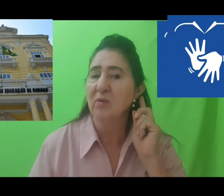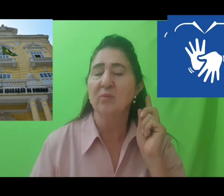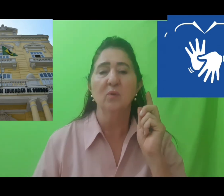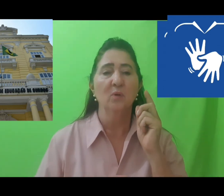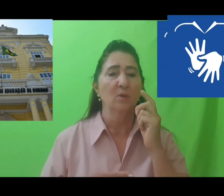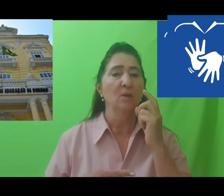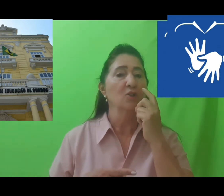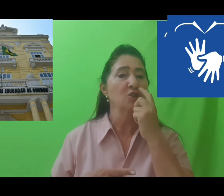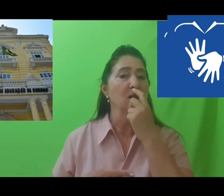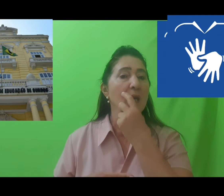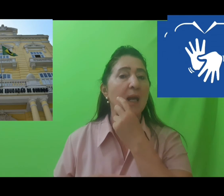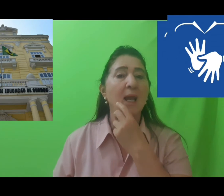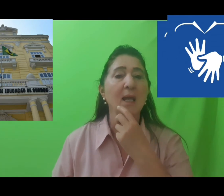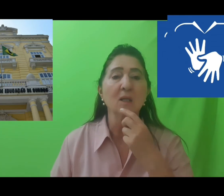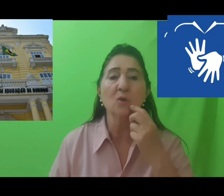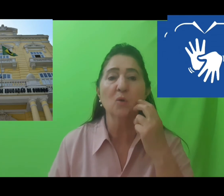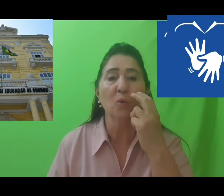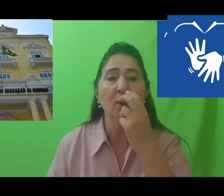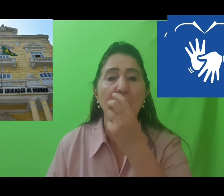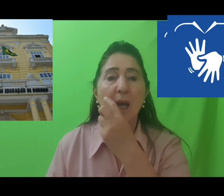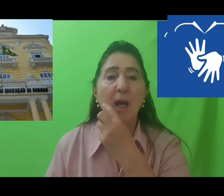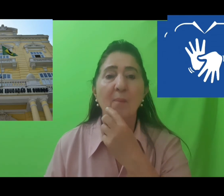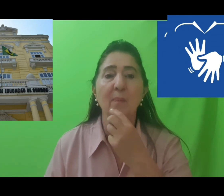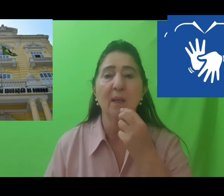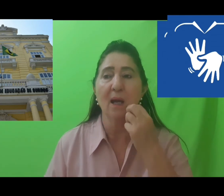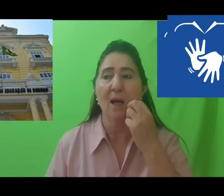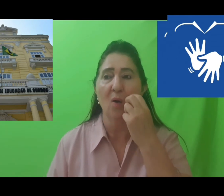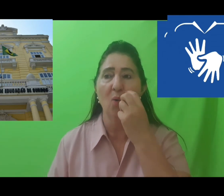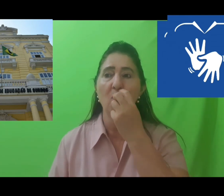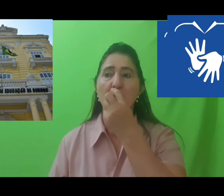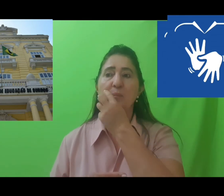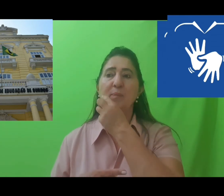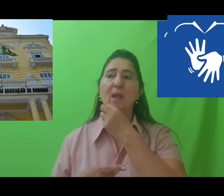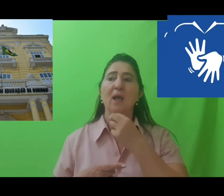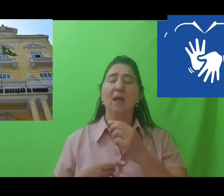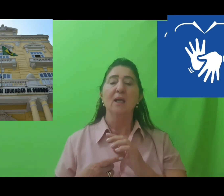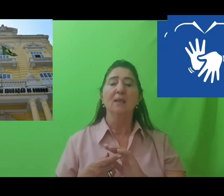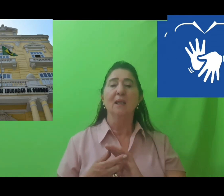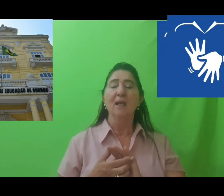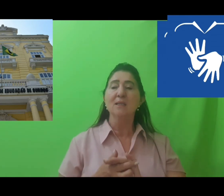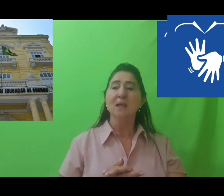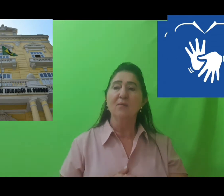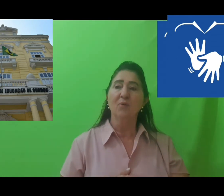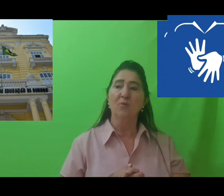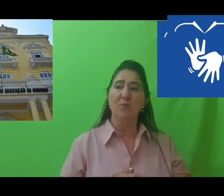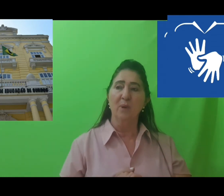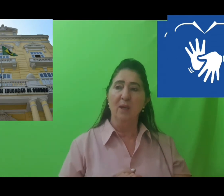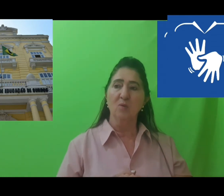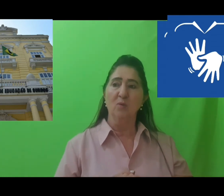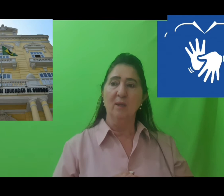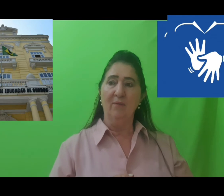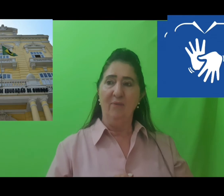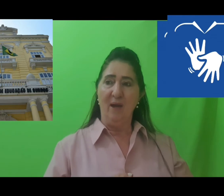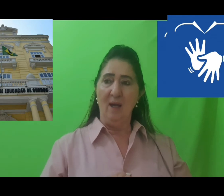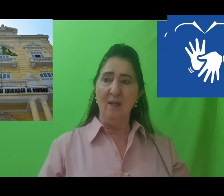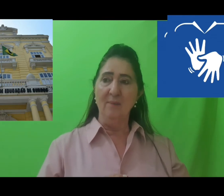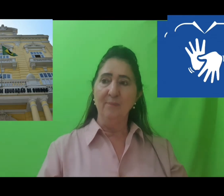auditivo, de leitura labial e desenvolvimento da fala,